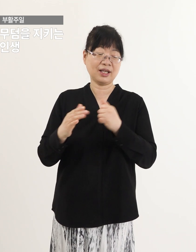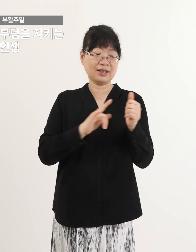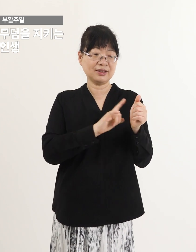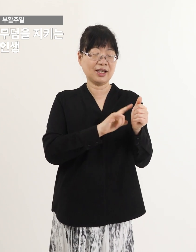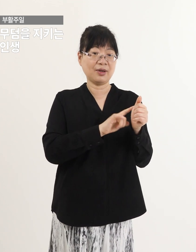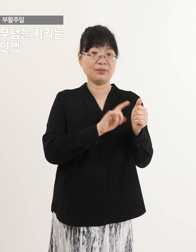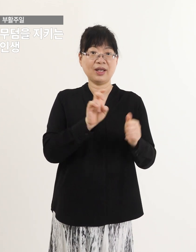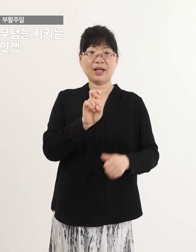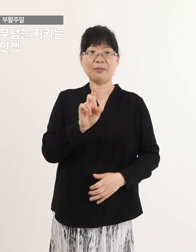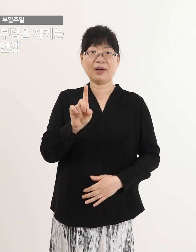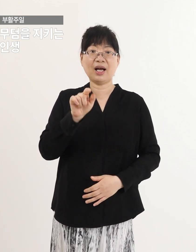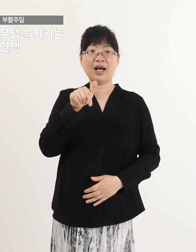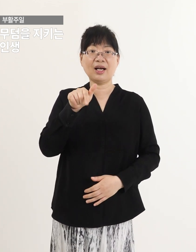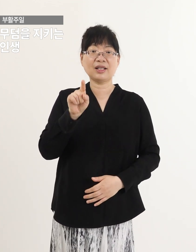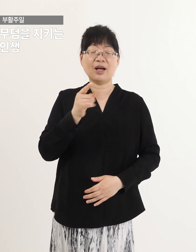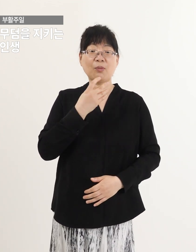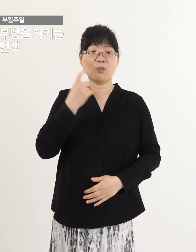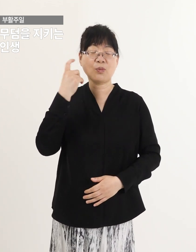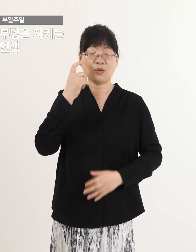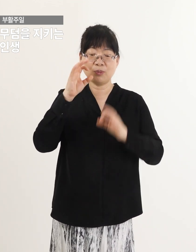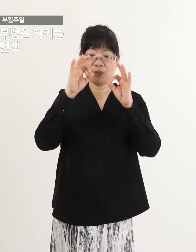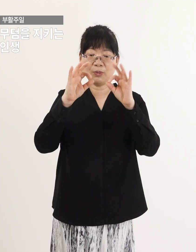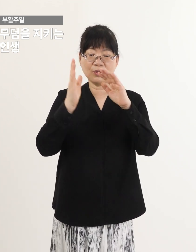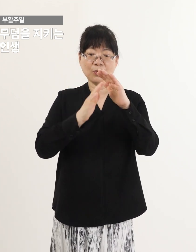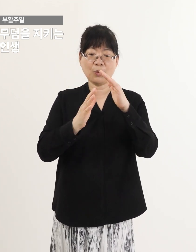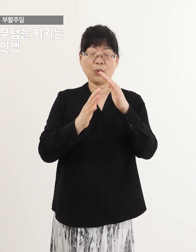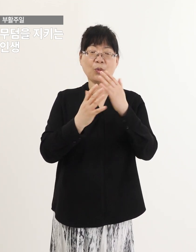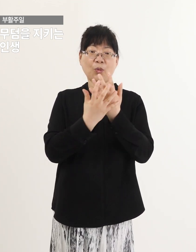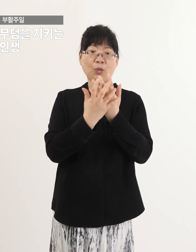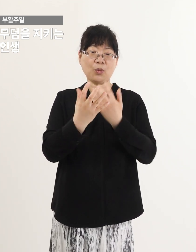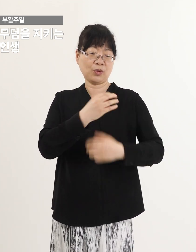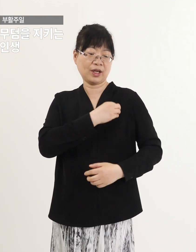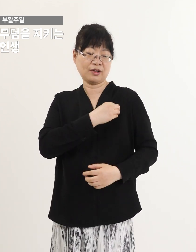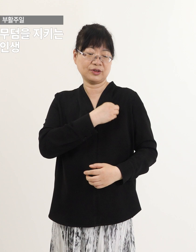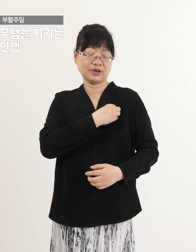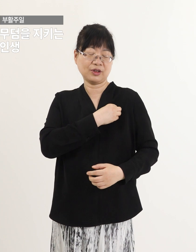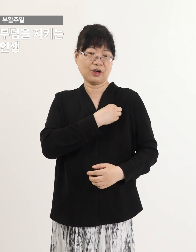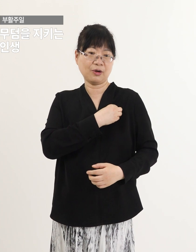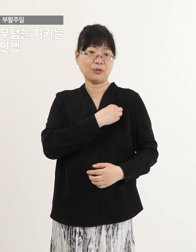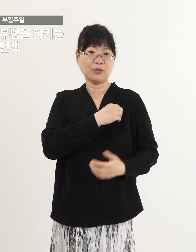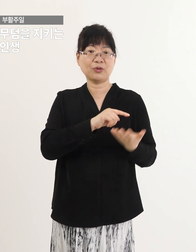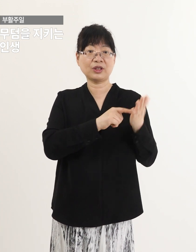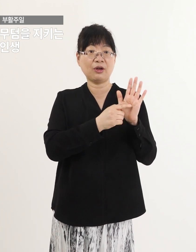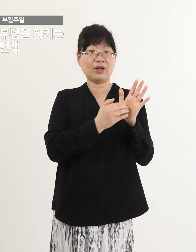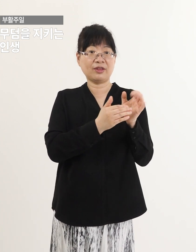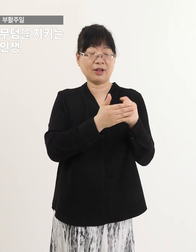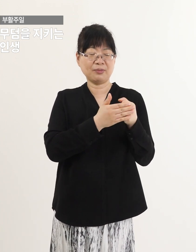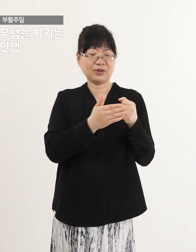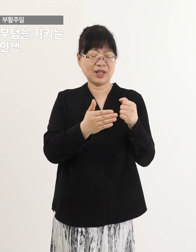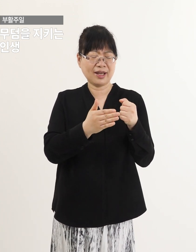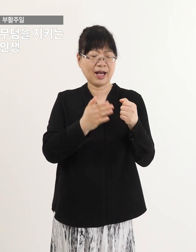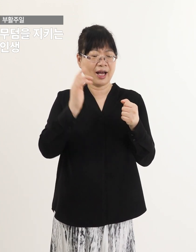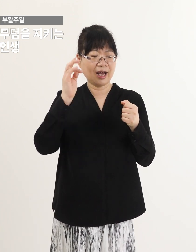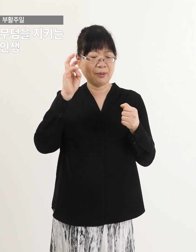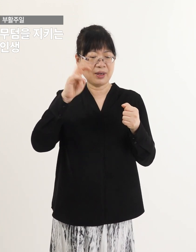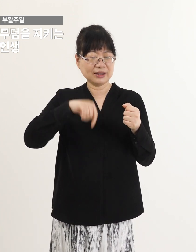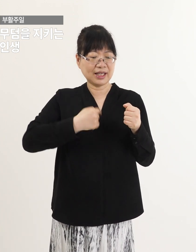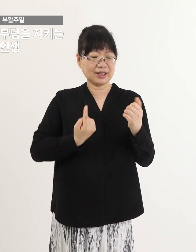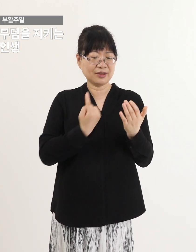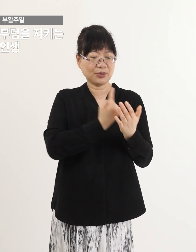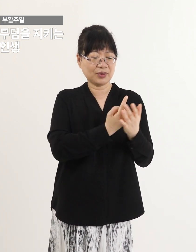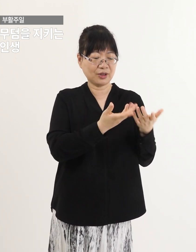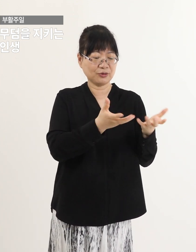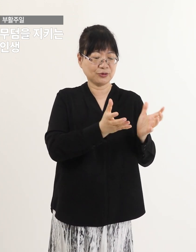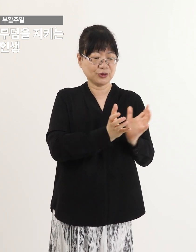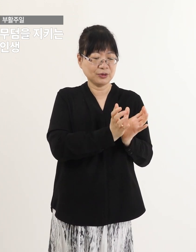마가복음에는 공회원으로 돼 있어요. 그러다 보니까 아마 그 그룹에서도 좀 조심스러워서